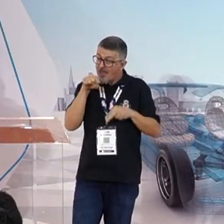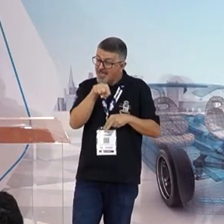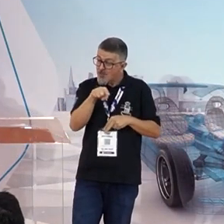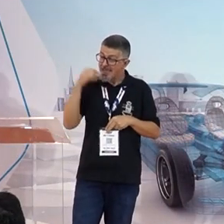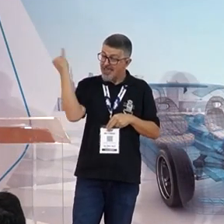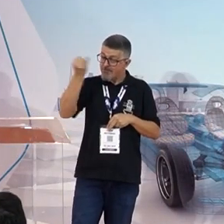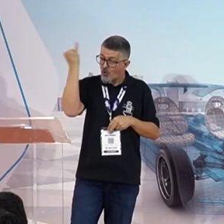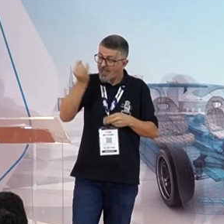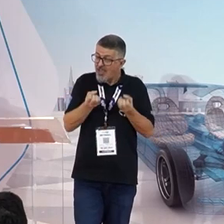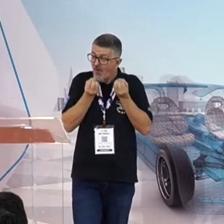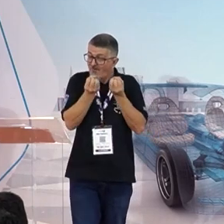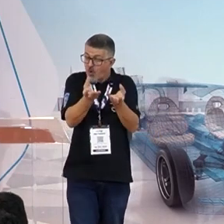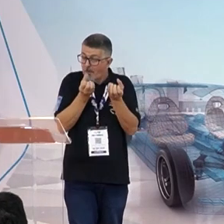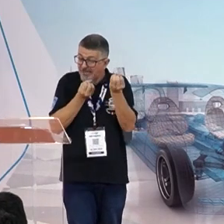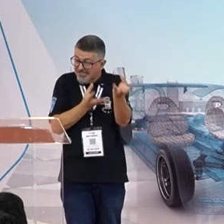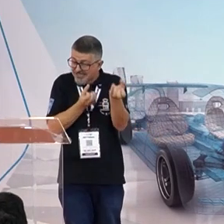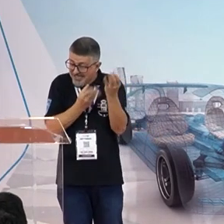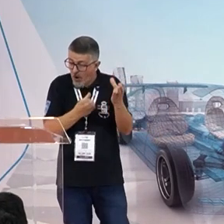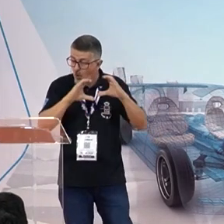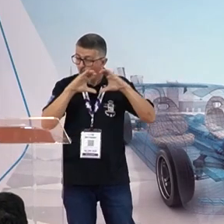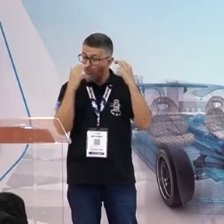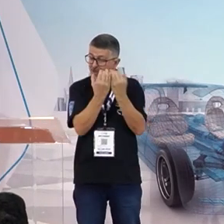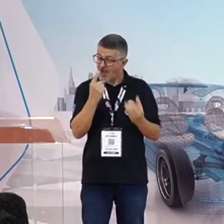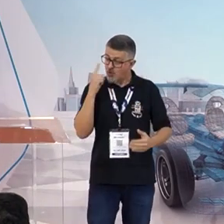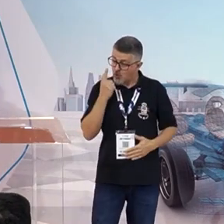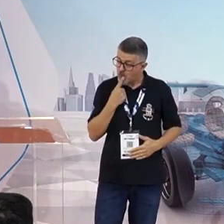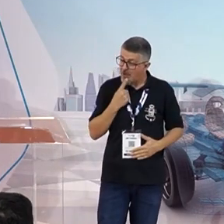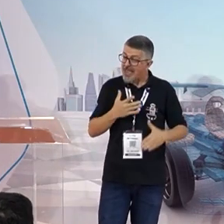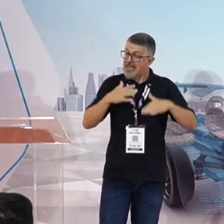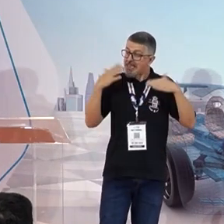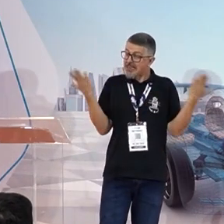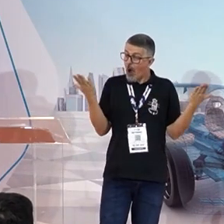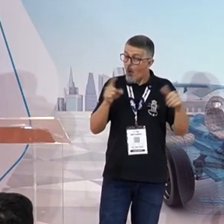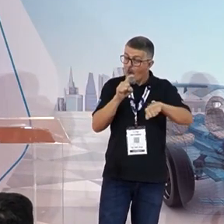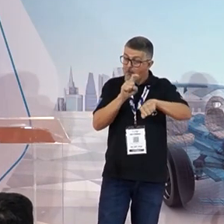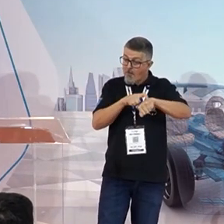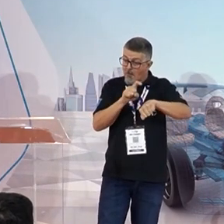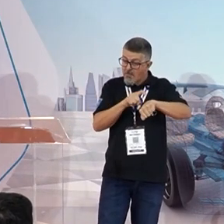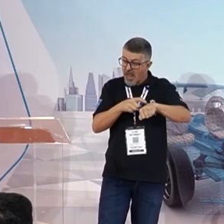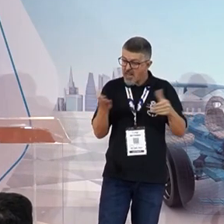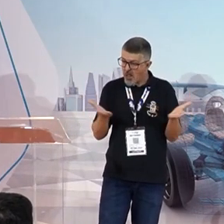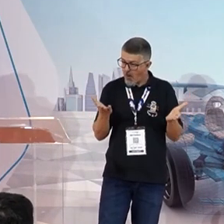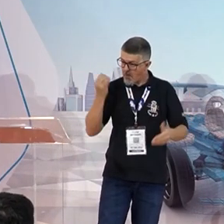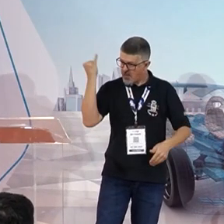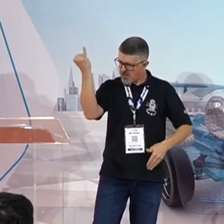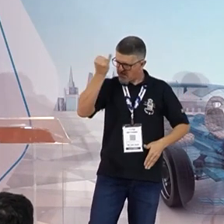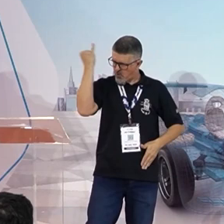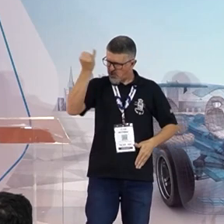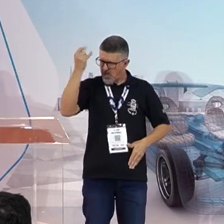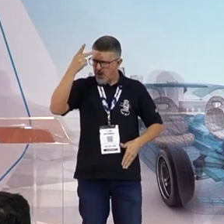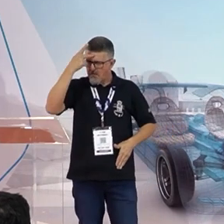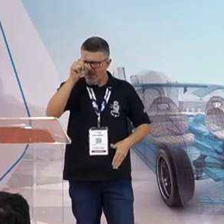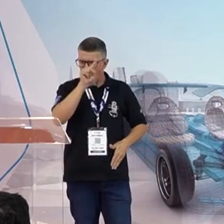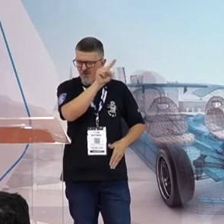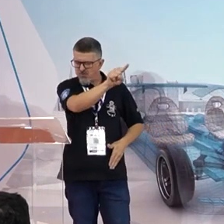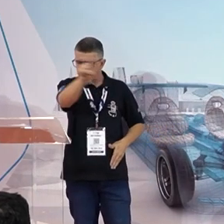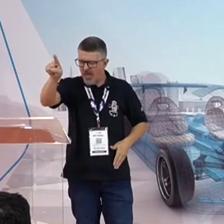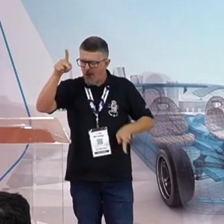por isso, essa informação é tão importante. Nesse momento, agora, vocês